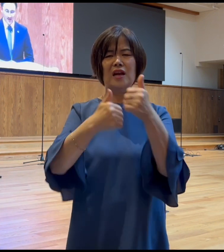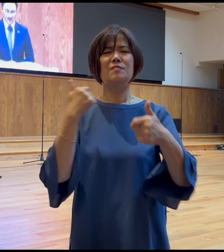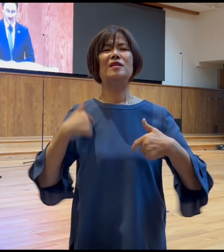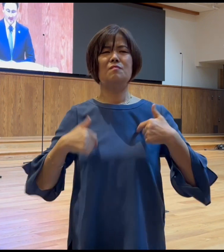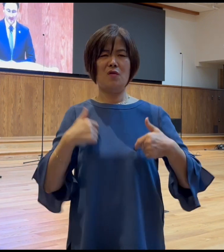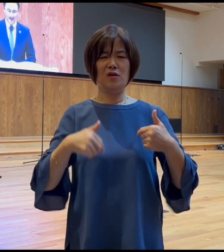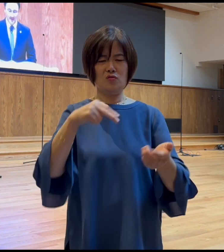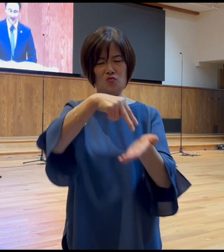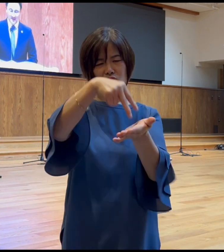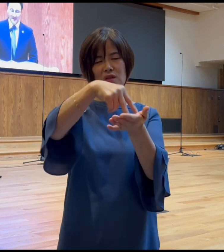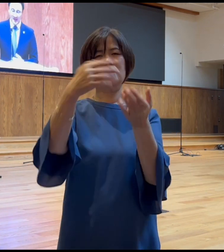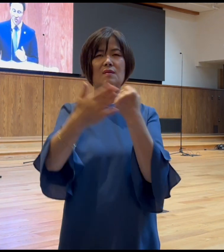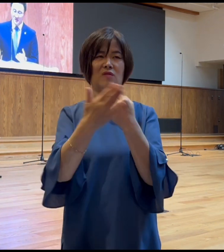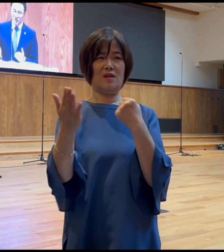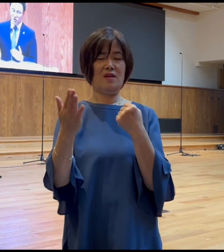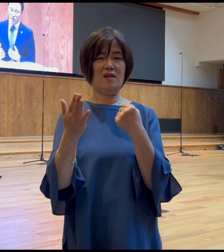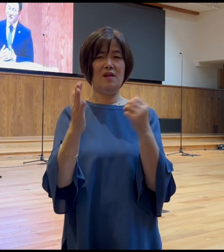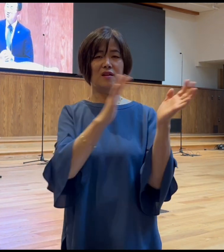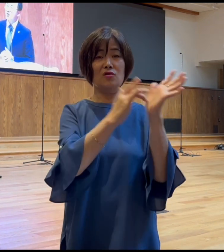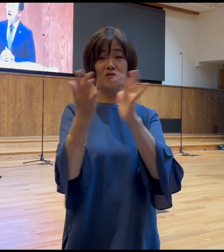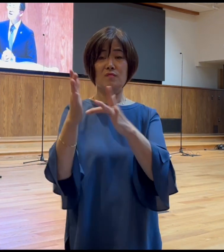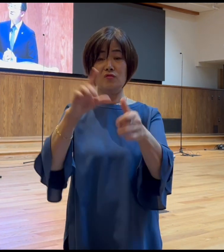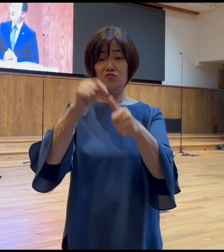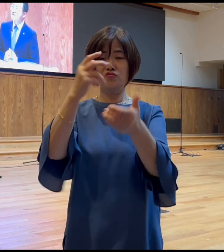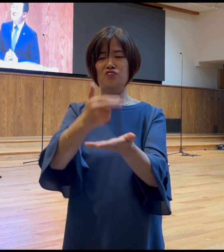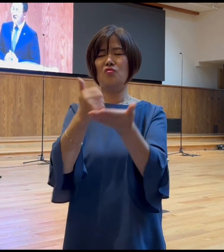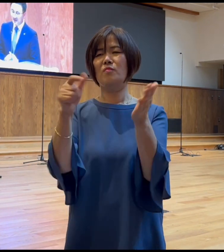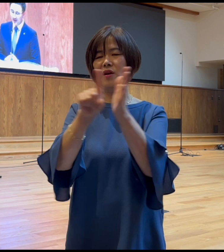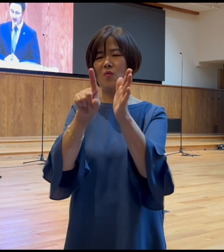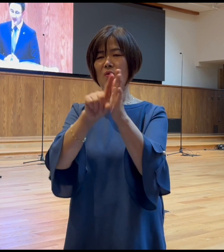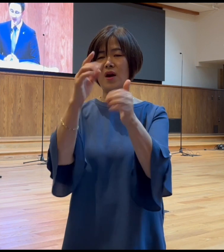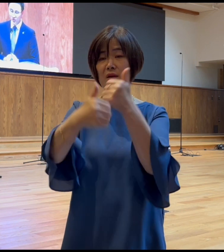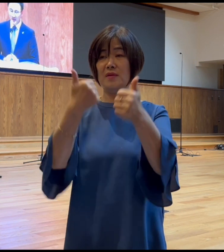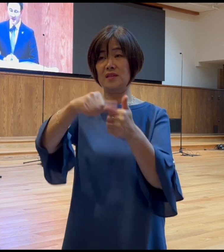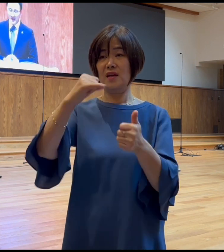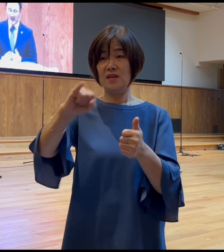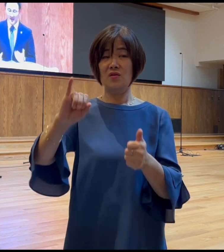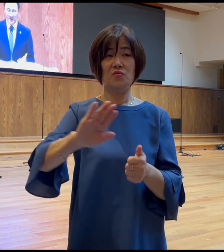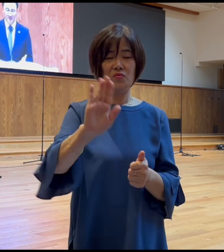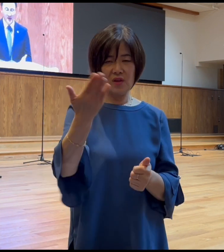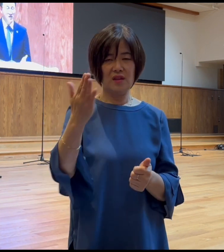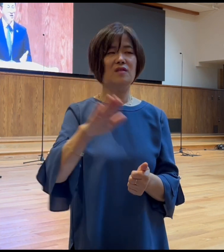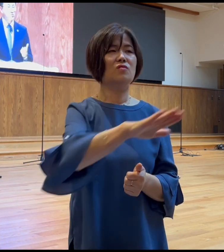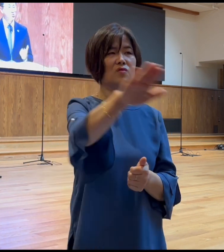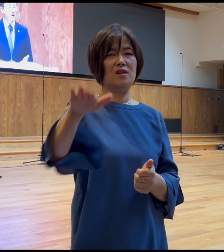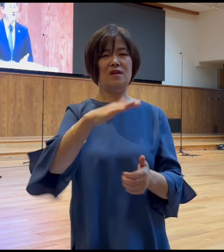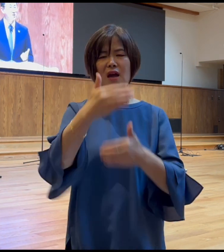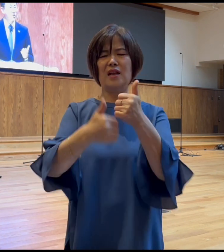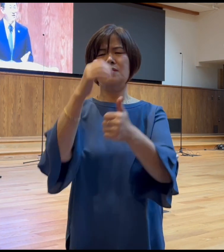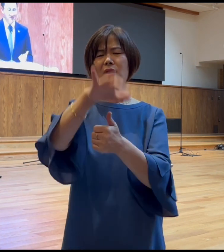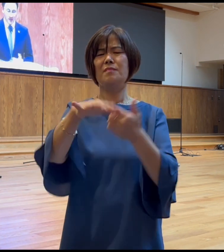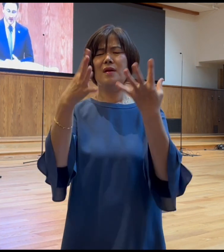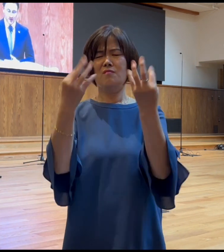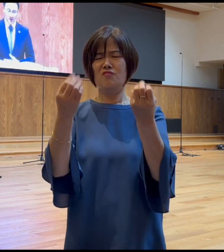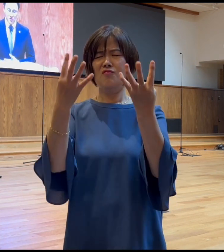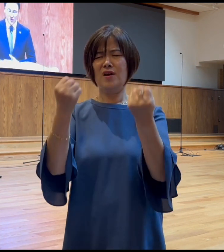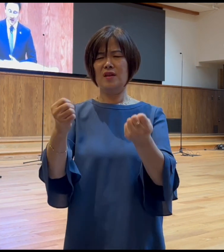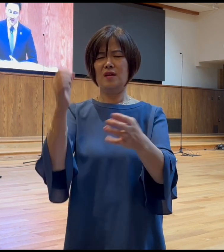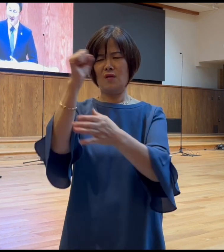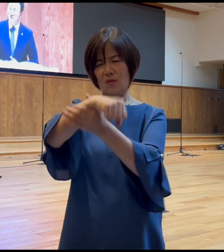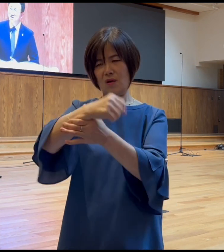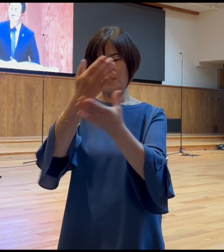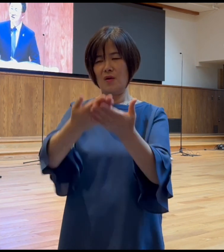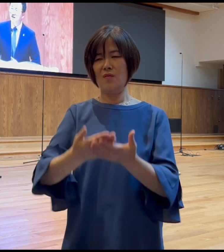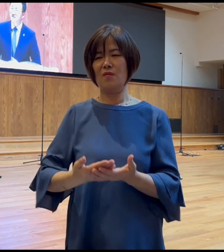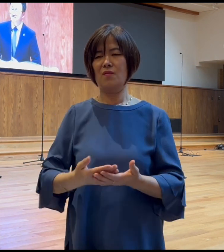기뻐하노라. 예수님을 구주로 믿고 하나님의 자녀가 된 우리는 하나님 앞에 무한히 용납받은